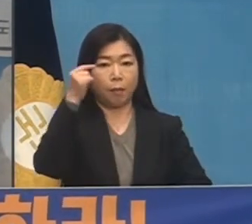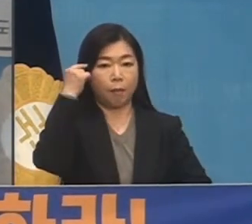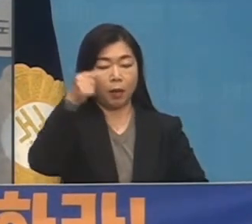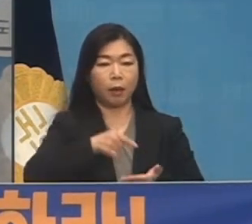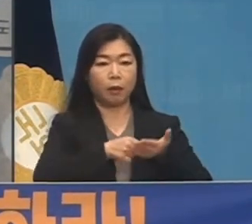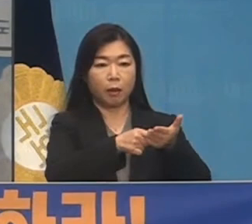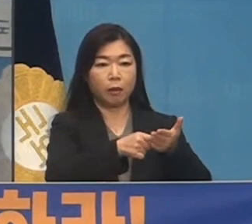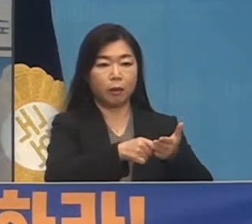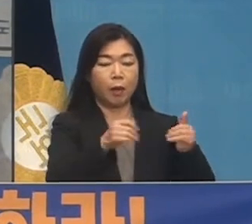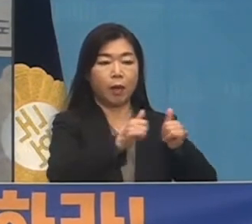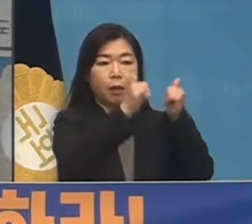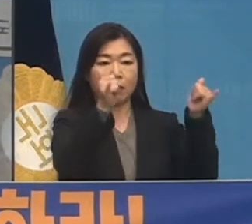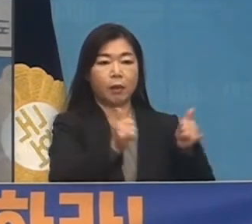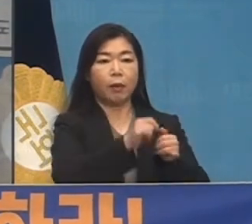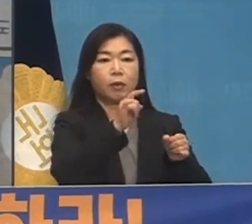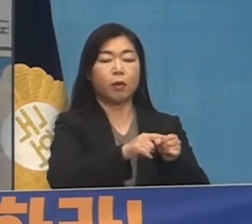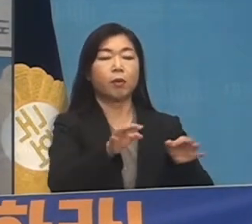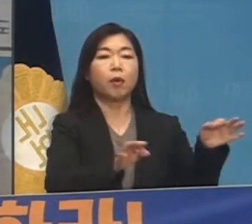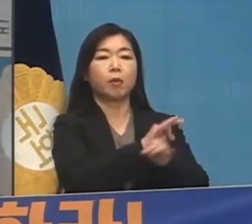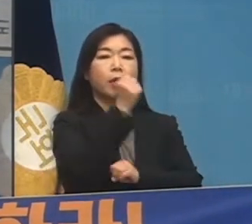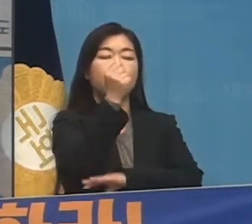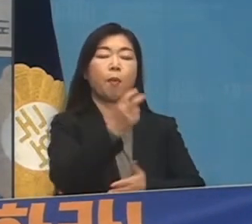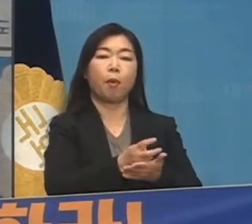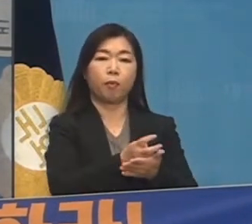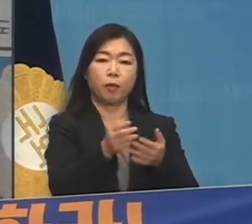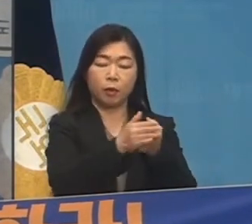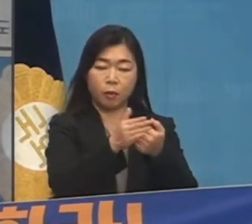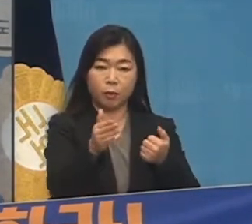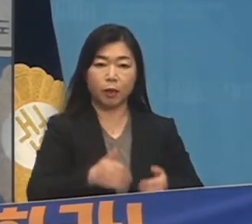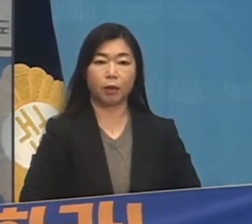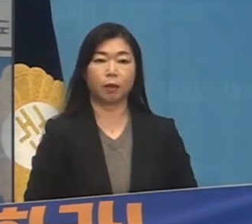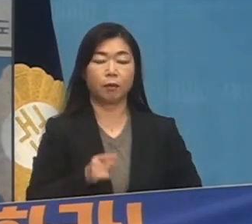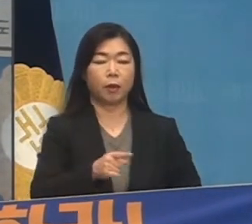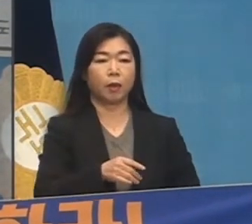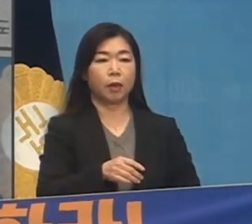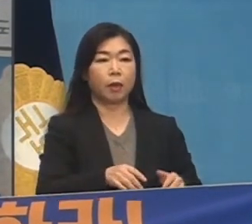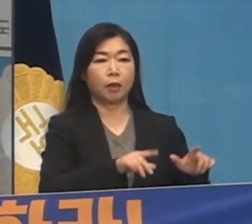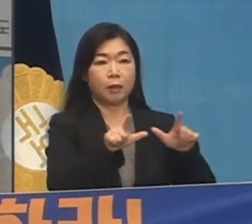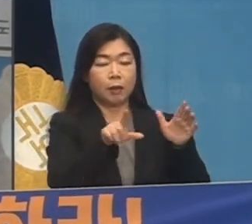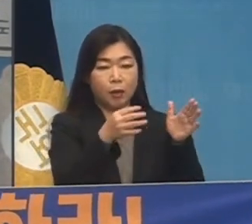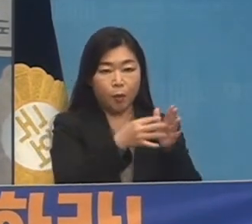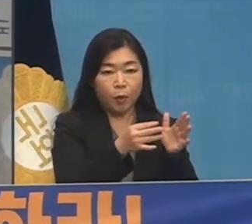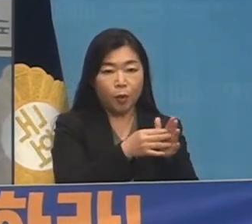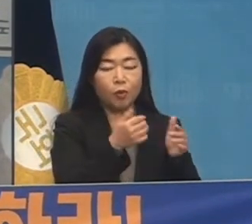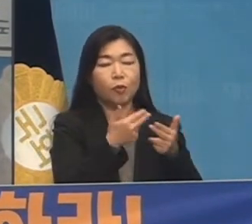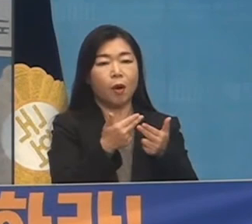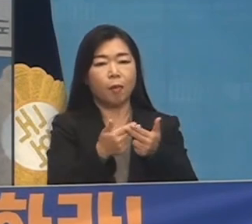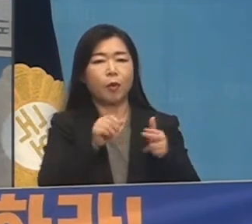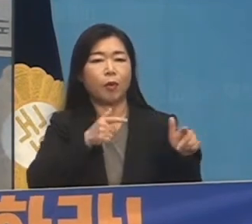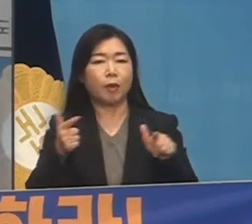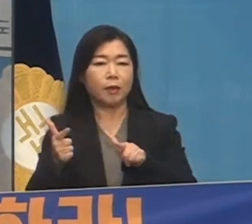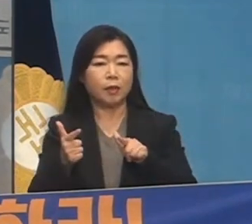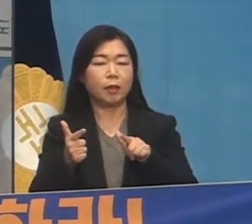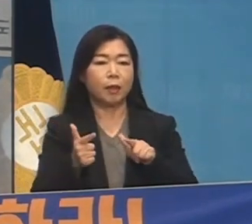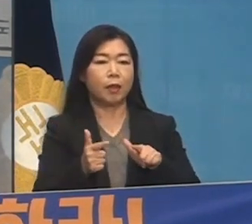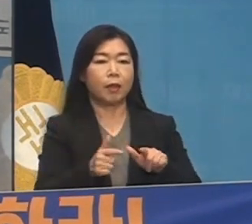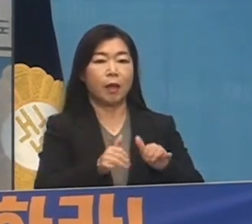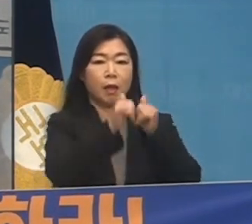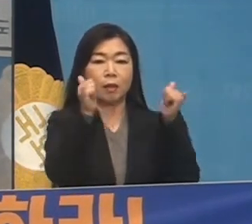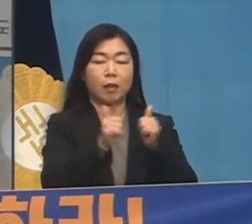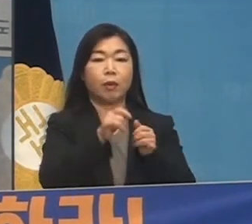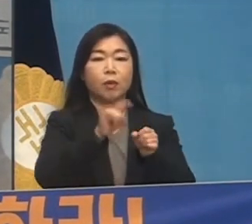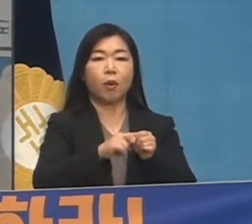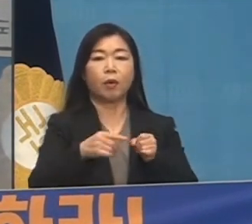발의한 사회적경제 기본법 때문입니다. 이 법은 생협, 신협, 그리고 협동조합, 사회적